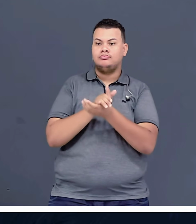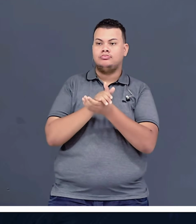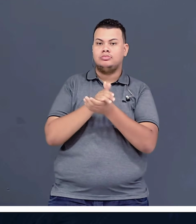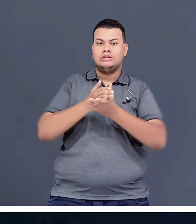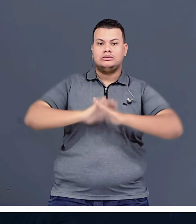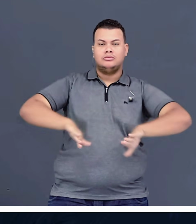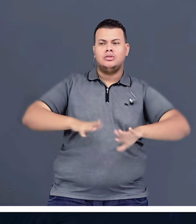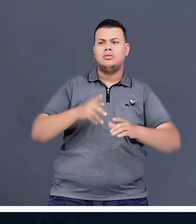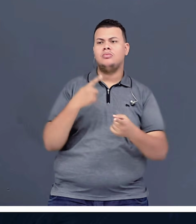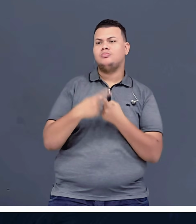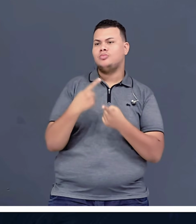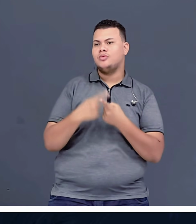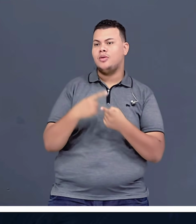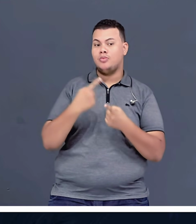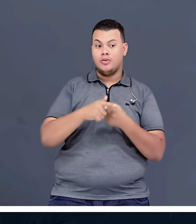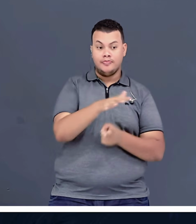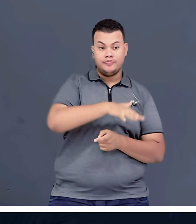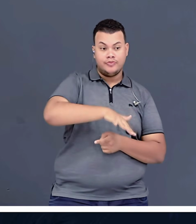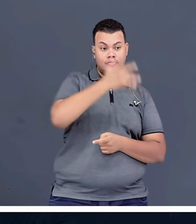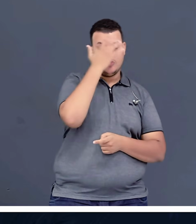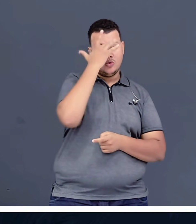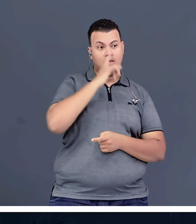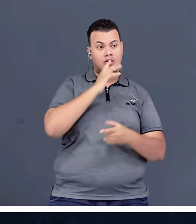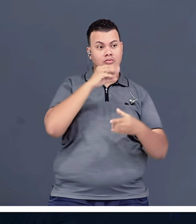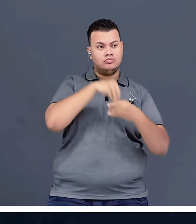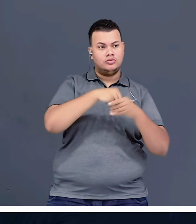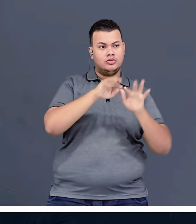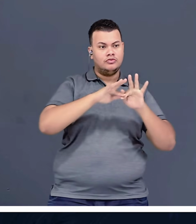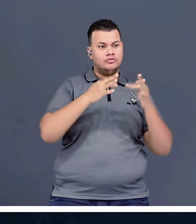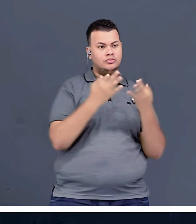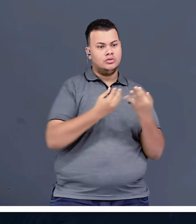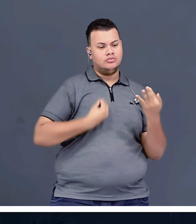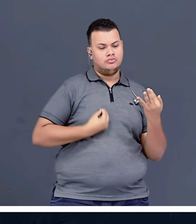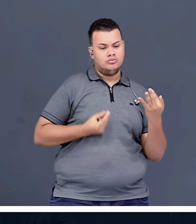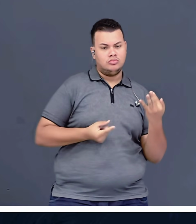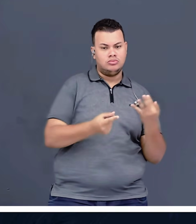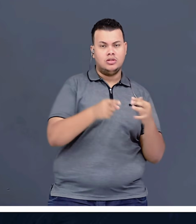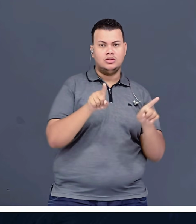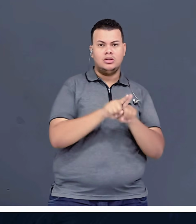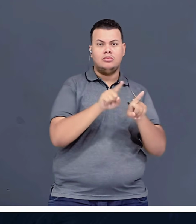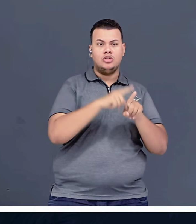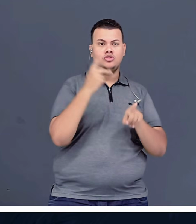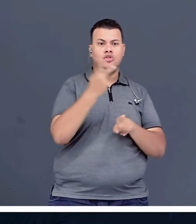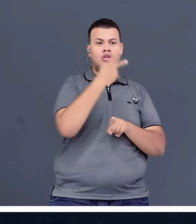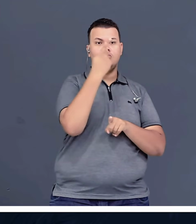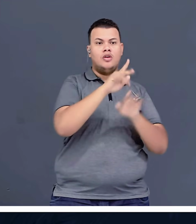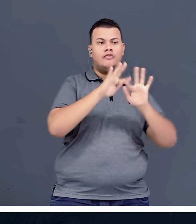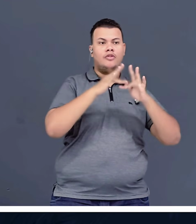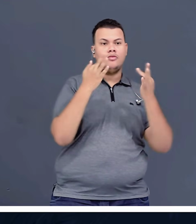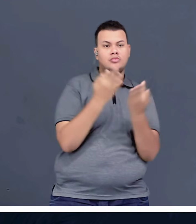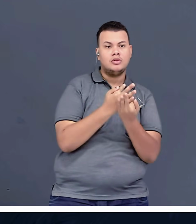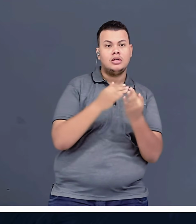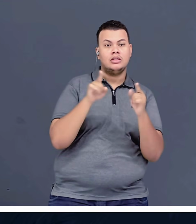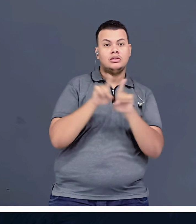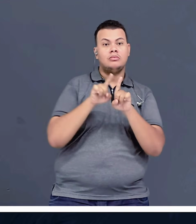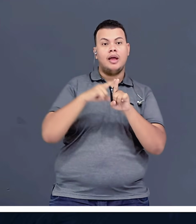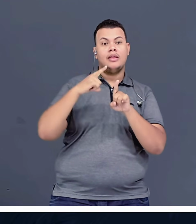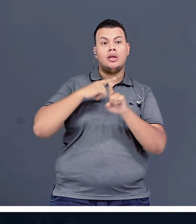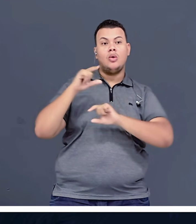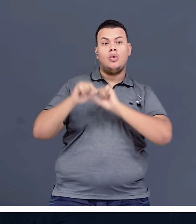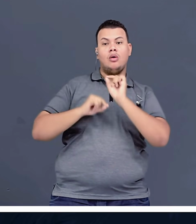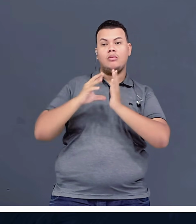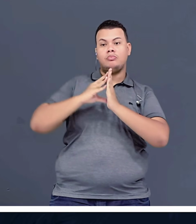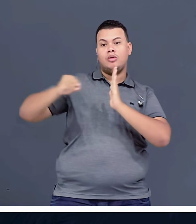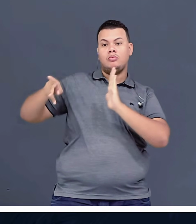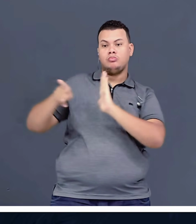quê? Porque essa pessoa sempre viveu dentro da família e da história da sua família a sombra